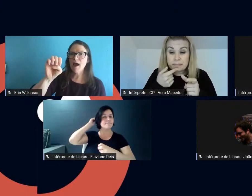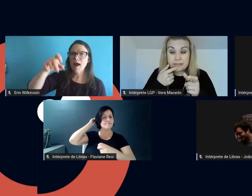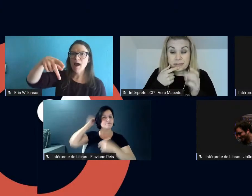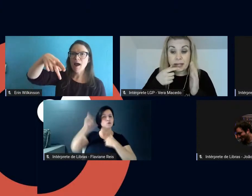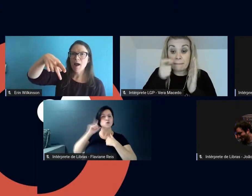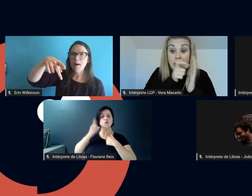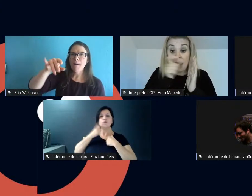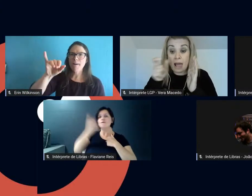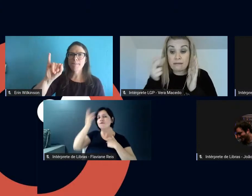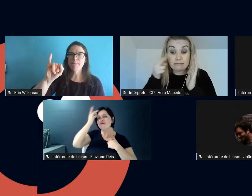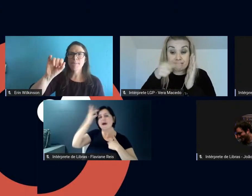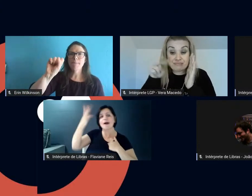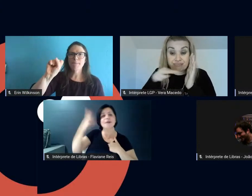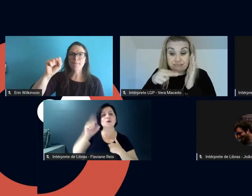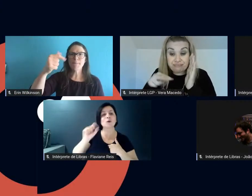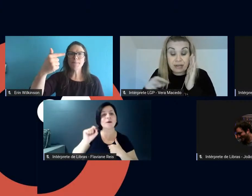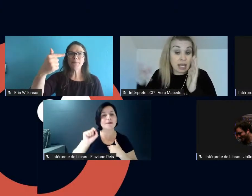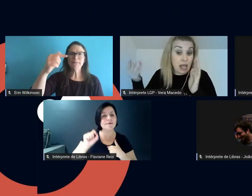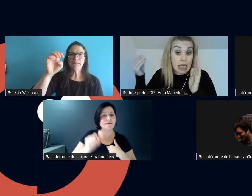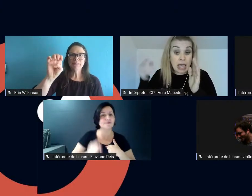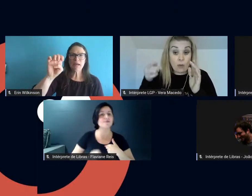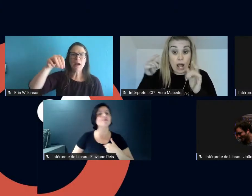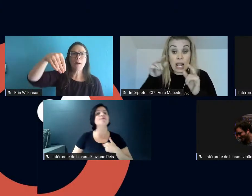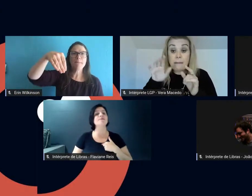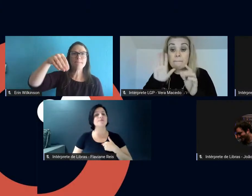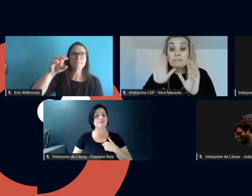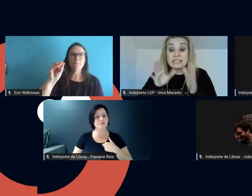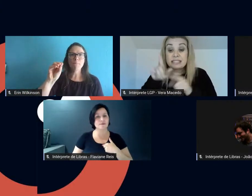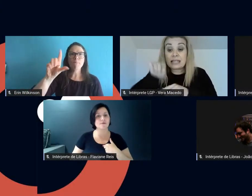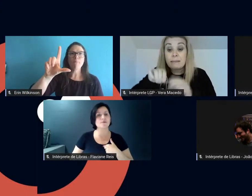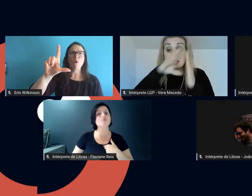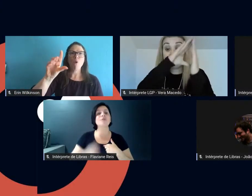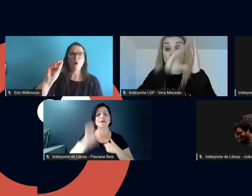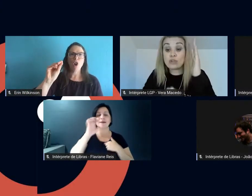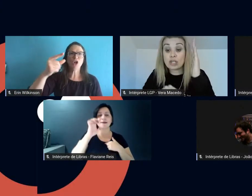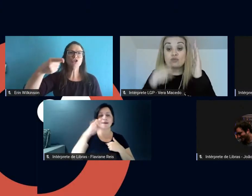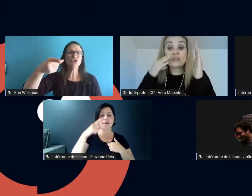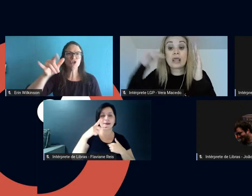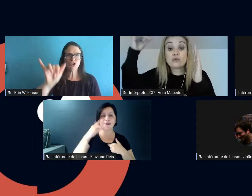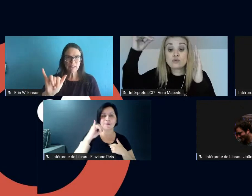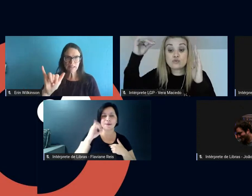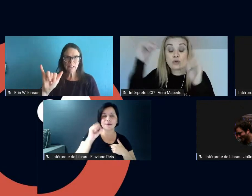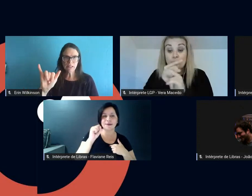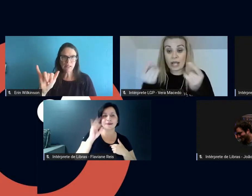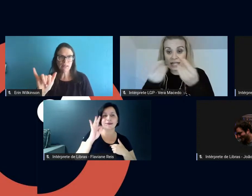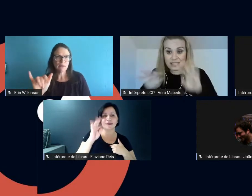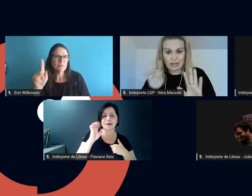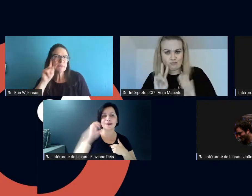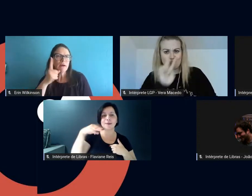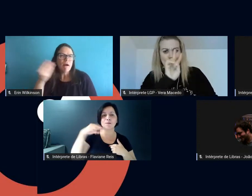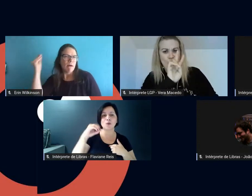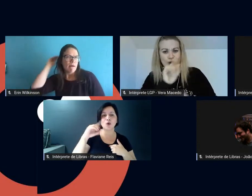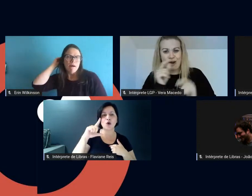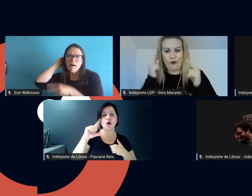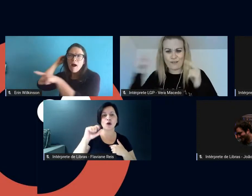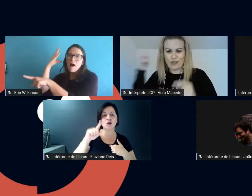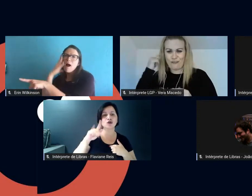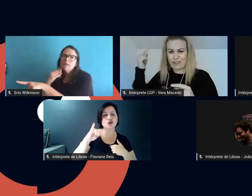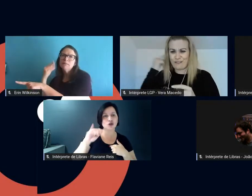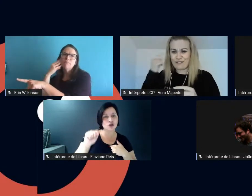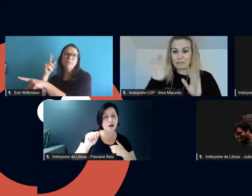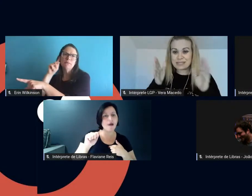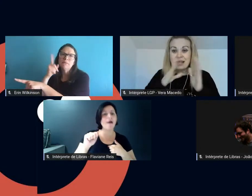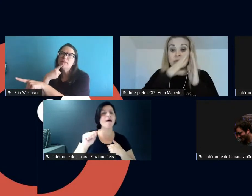modelos de seus pares surdos adultos, para que eles também possam